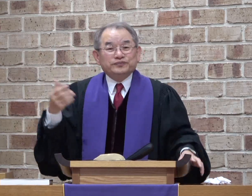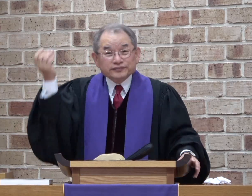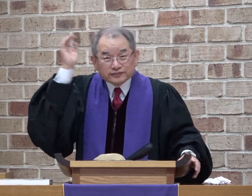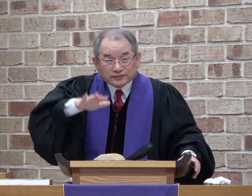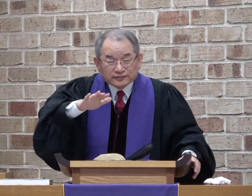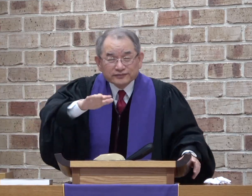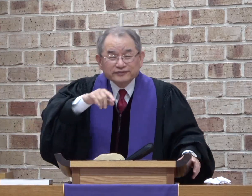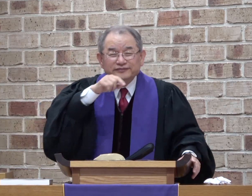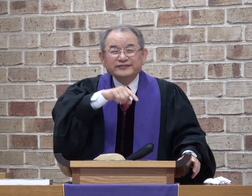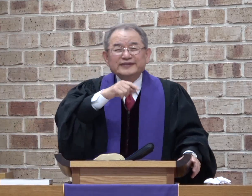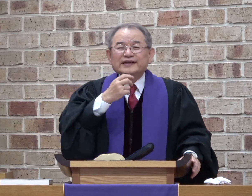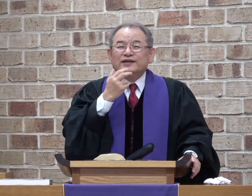그러나